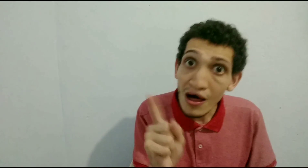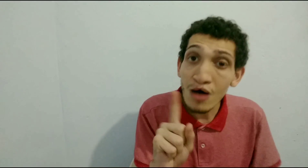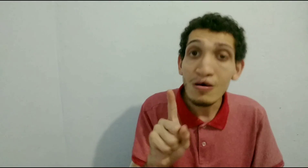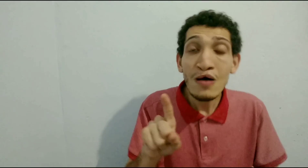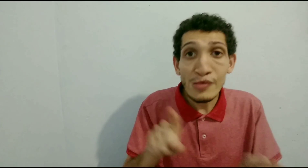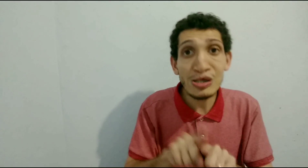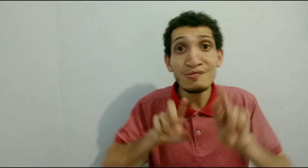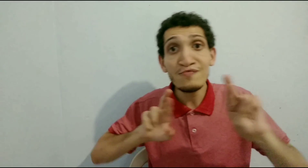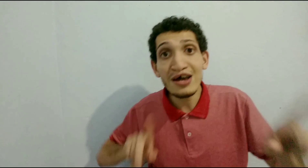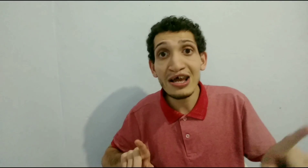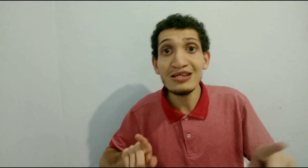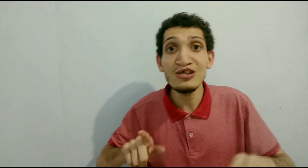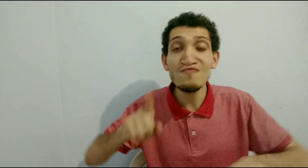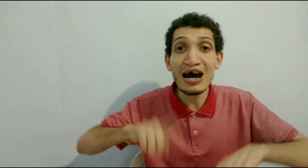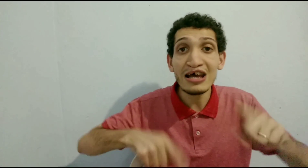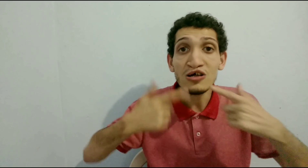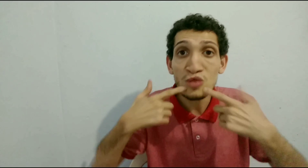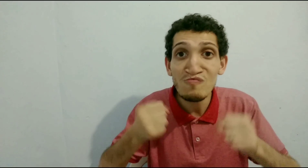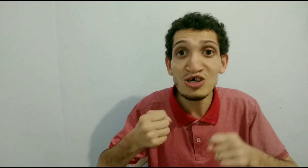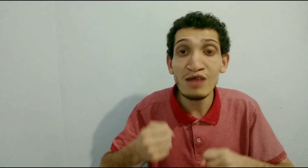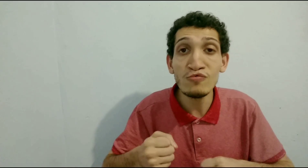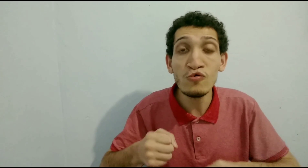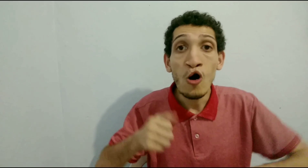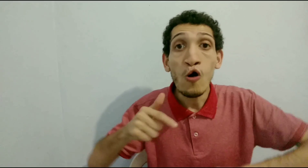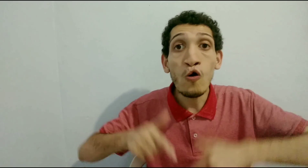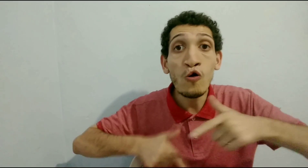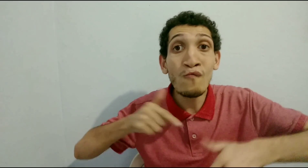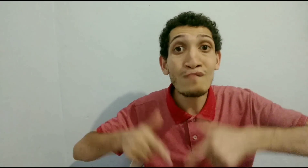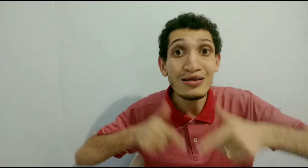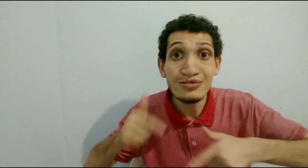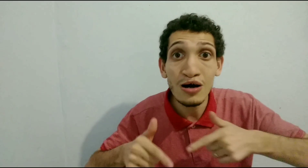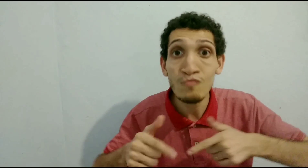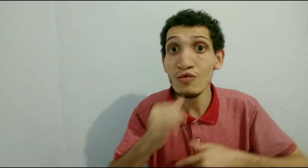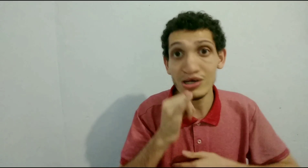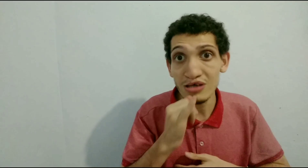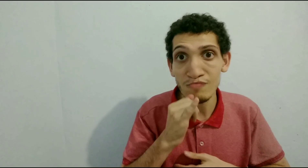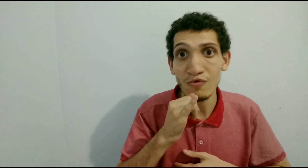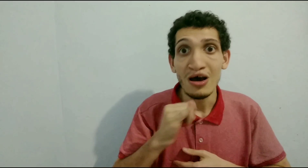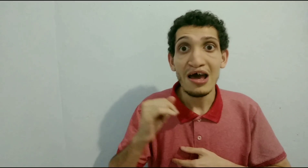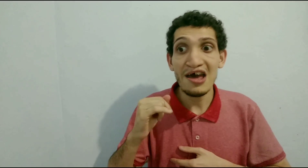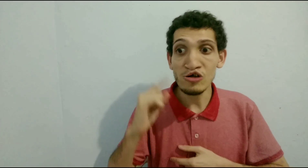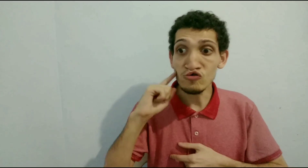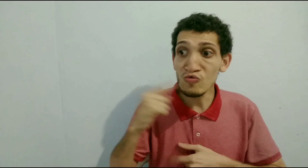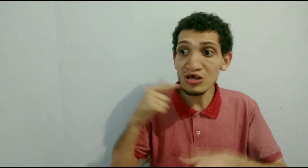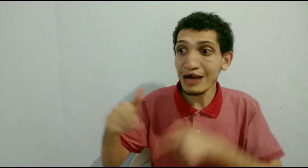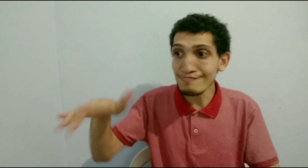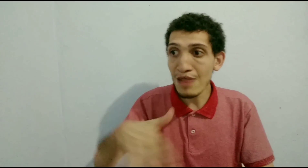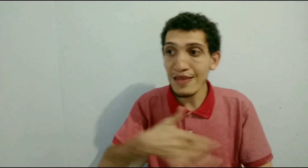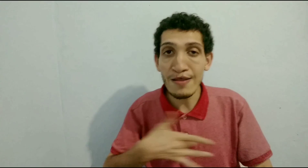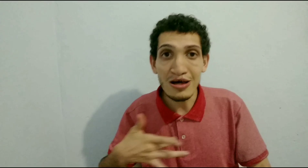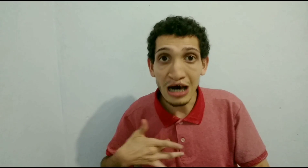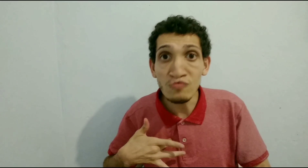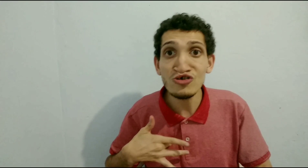Não, não tem interência de variação linguística com ocupação, por exemplo, surdo que trabalha na área da saúde,